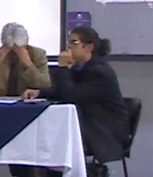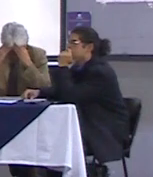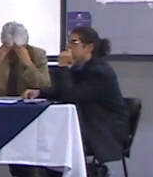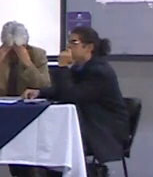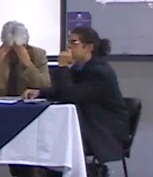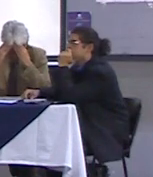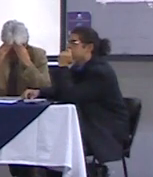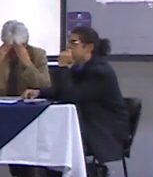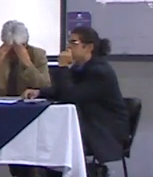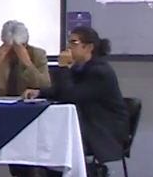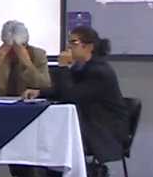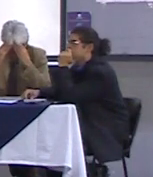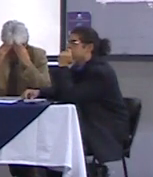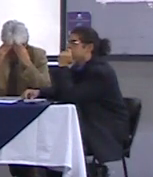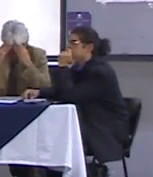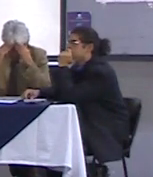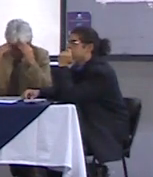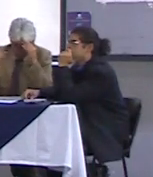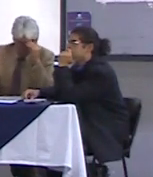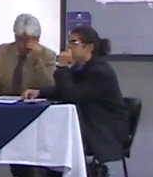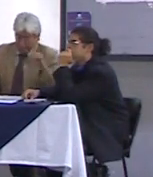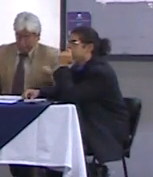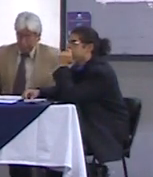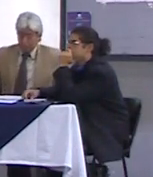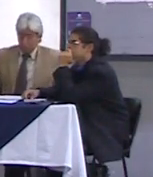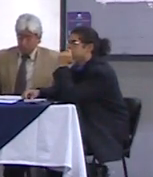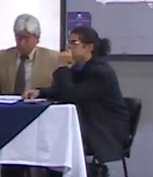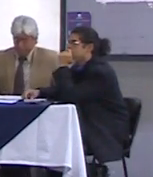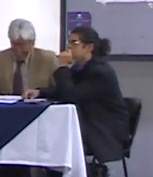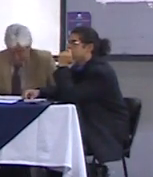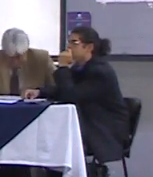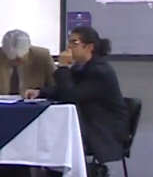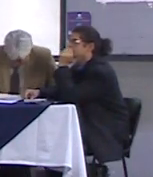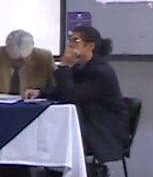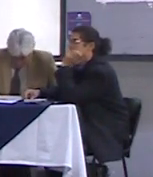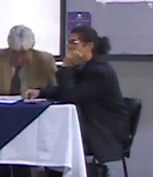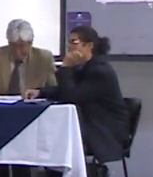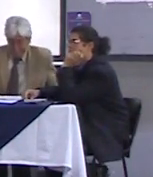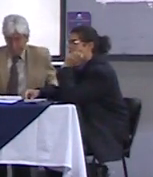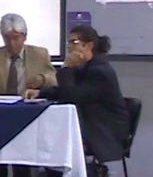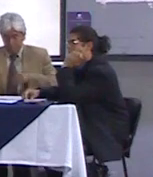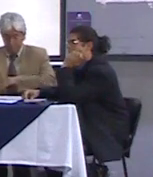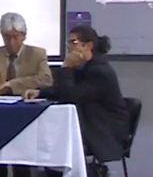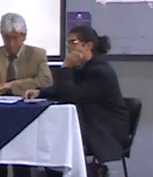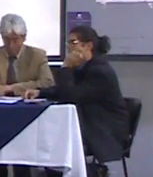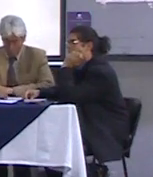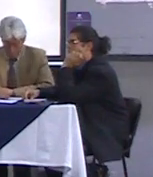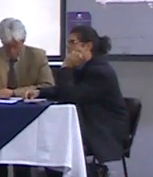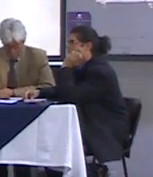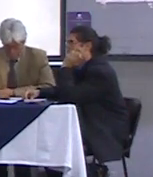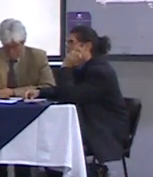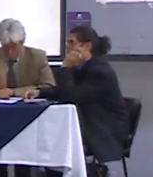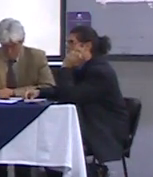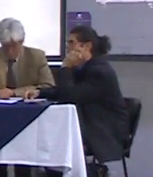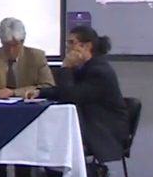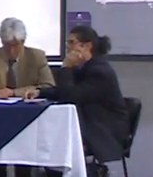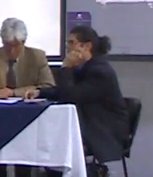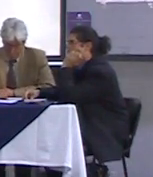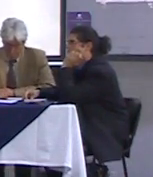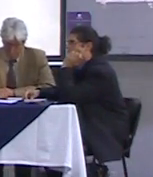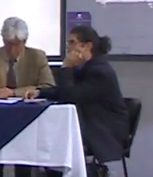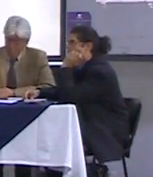doy la palabra al maestro efraín serna para que a partir de los elementos dados